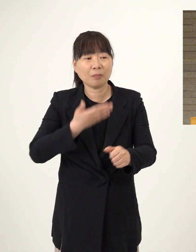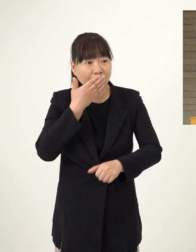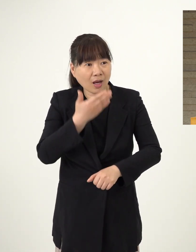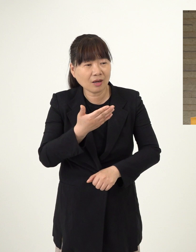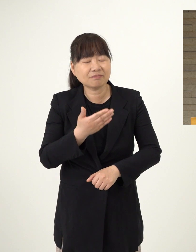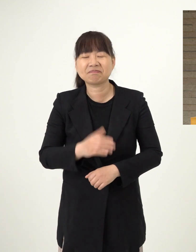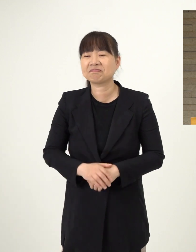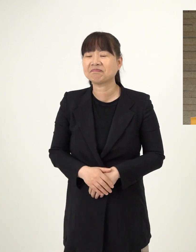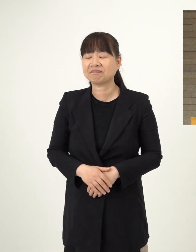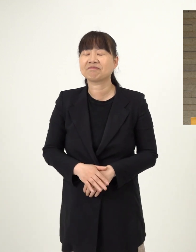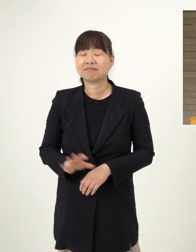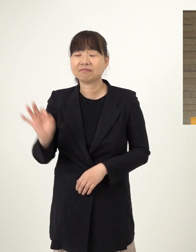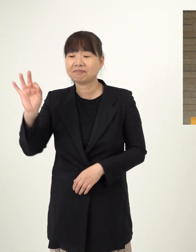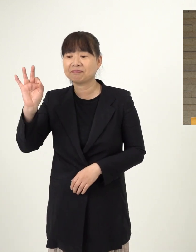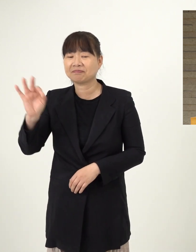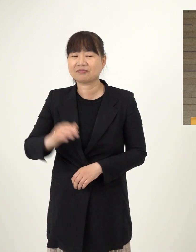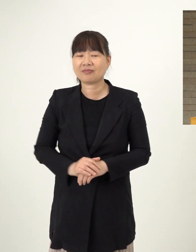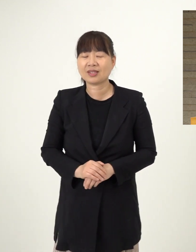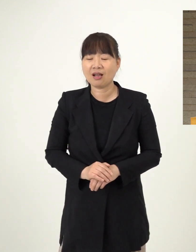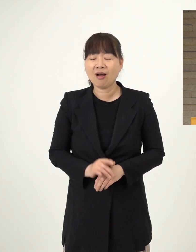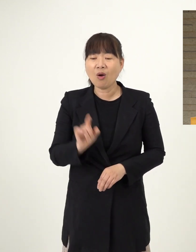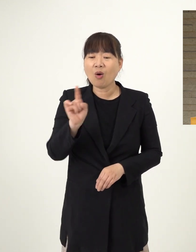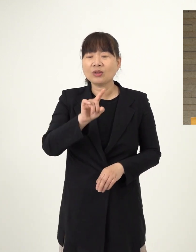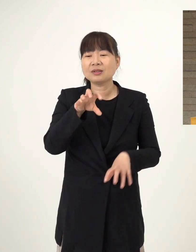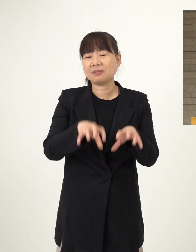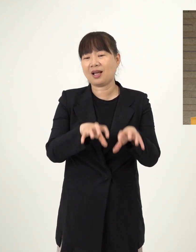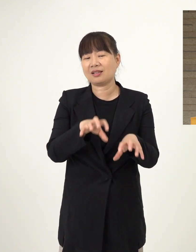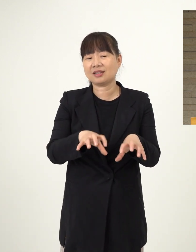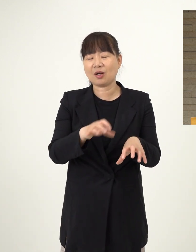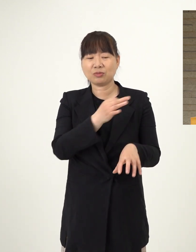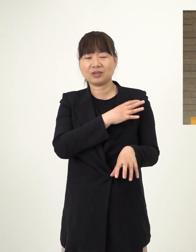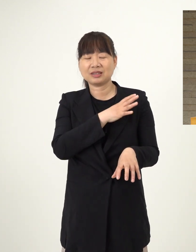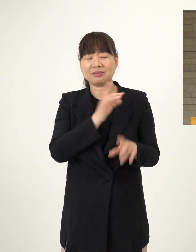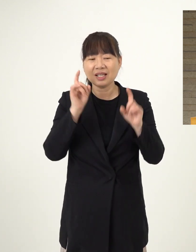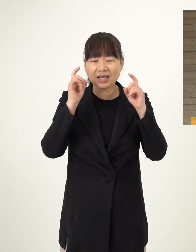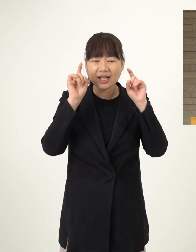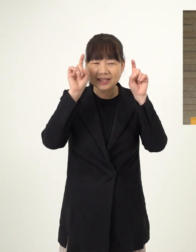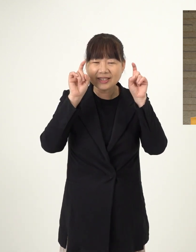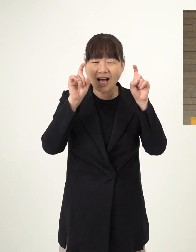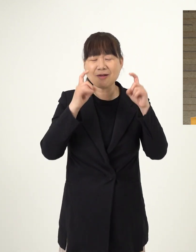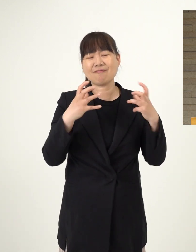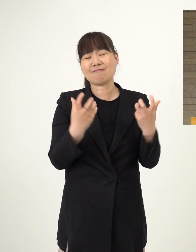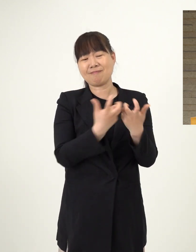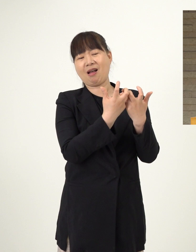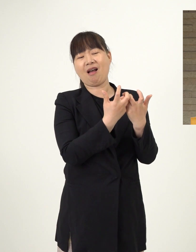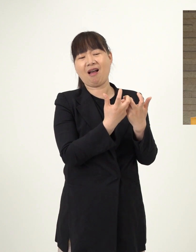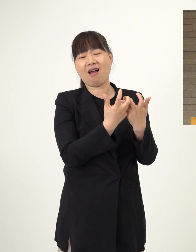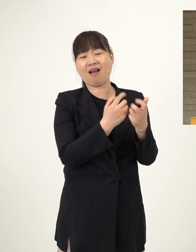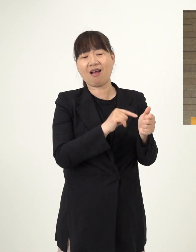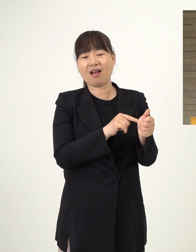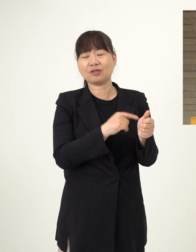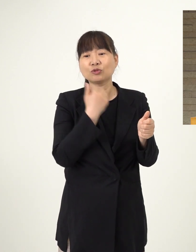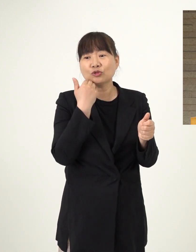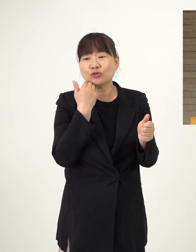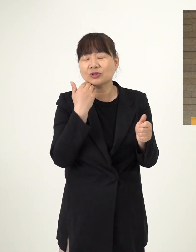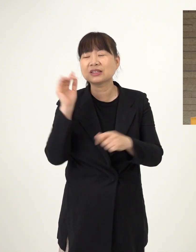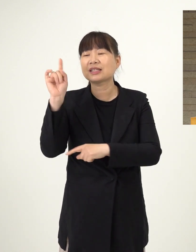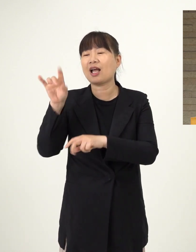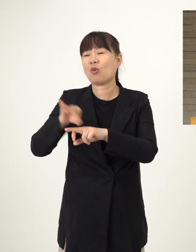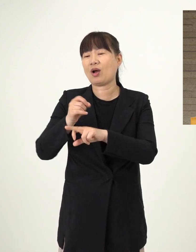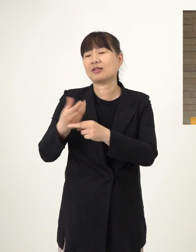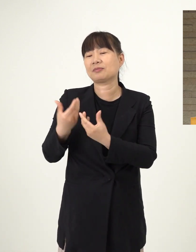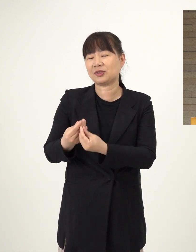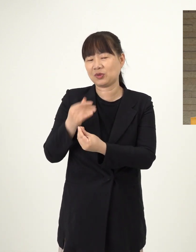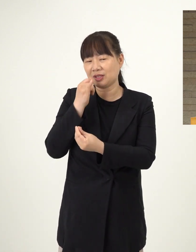어느 마을에 부잣집에 양들이 많았고 다윗을 얘기합니다. 그 옆에